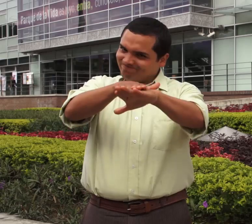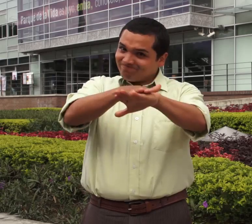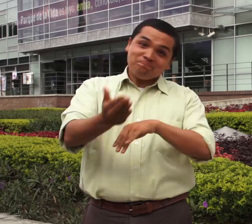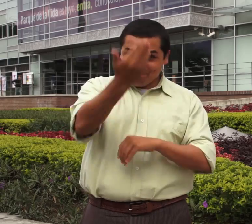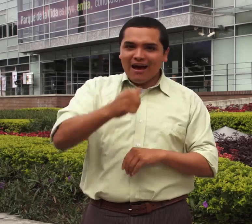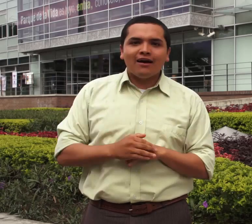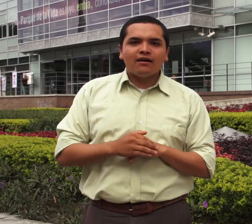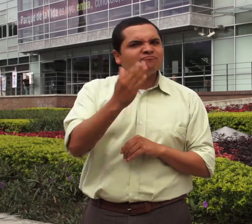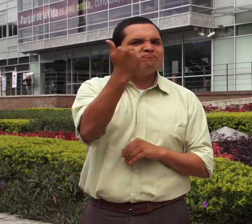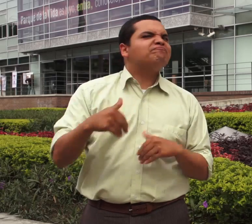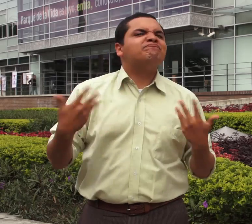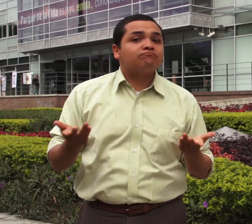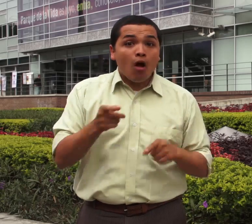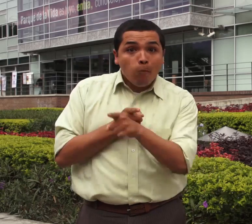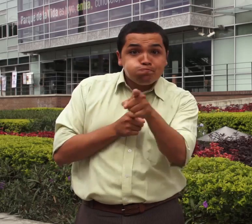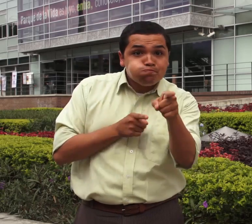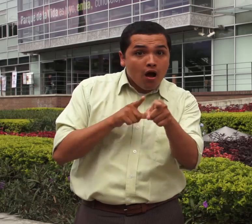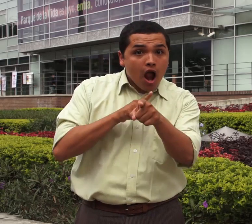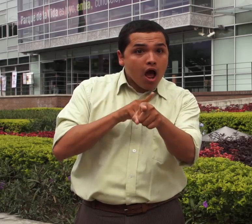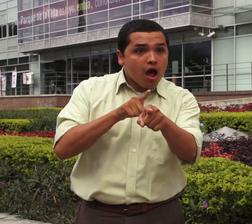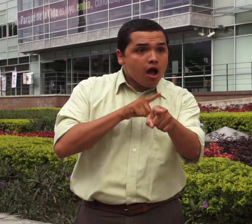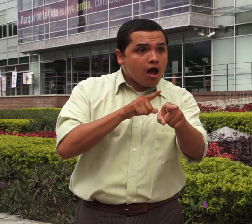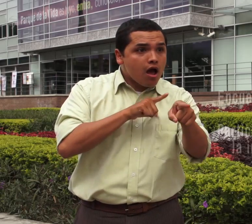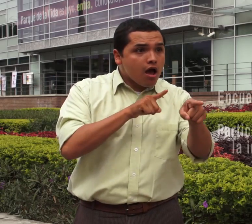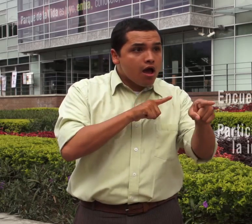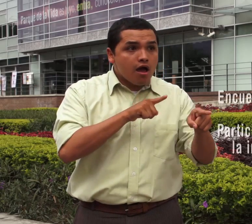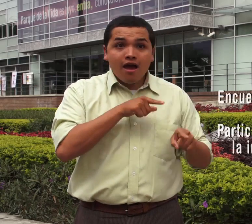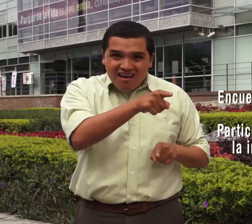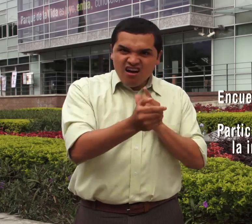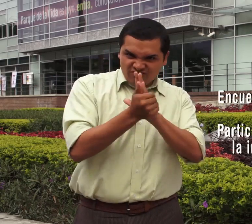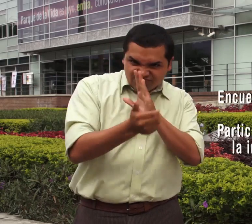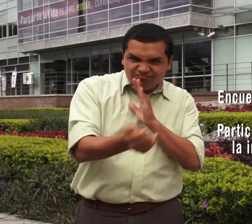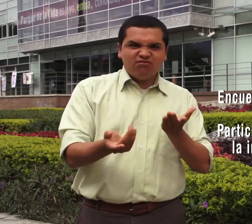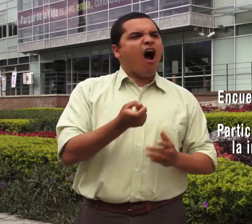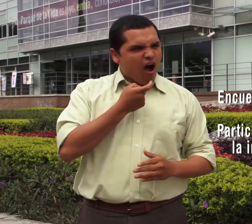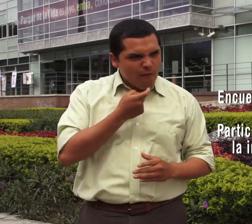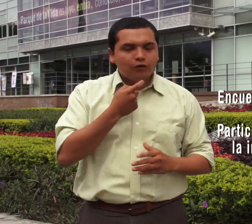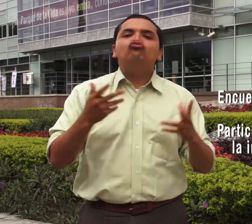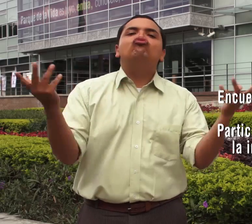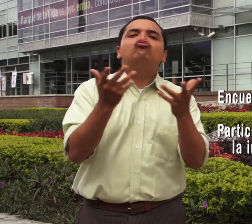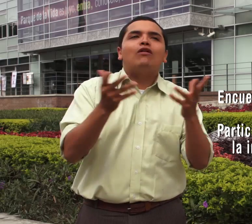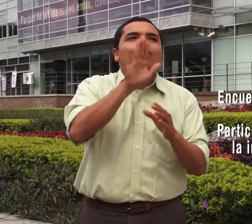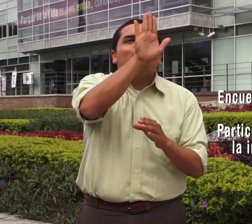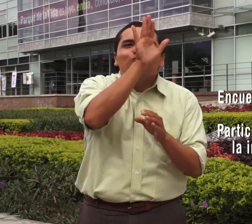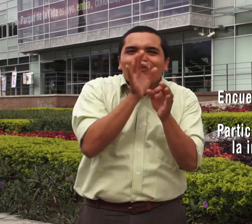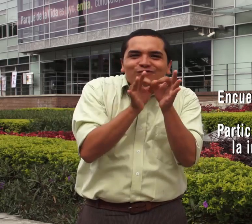tiene la oportunidad de invitarlos al encuentro de gestores sociales participación e incidencia para la inclusión de